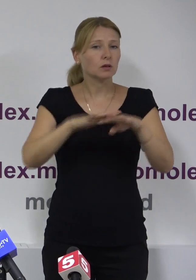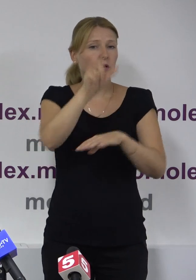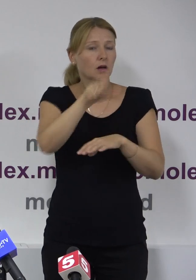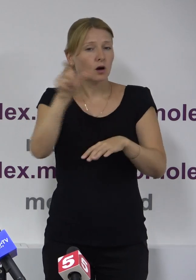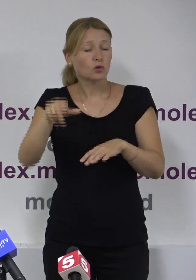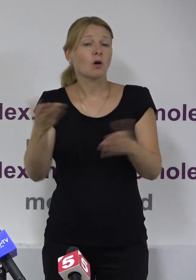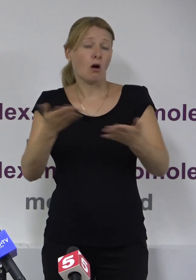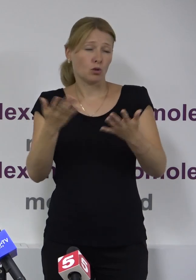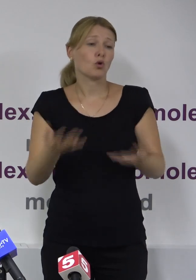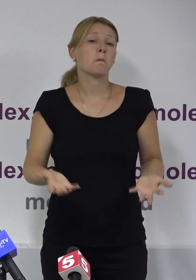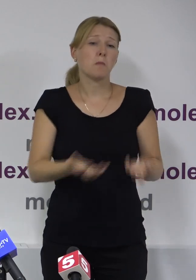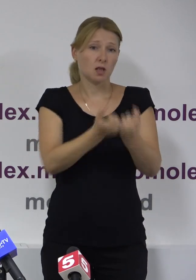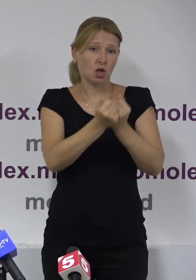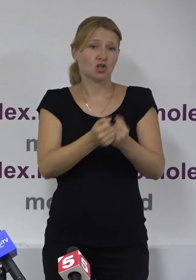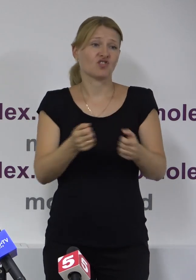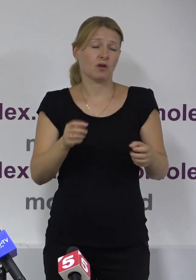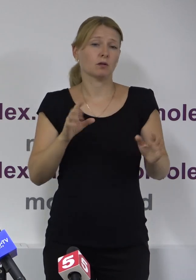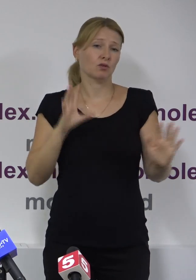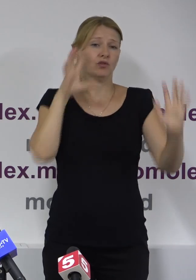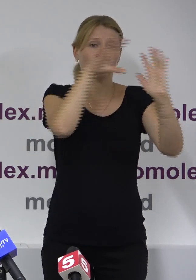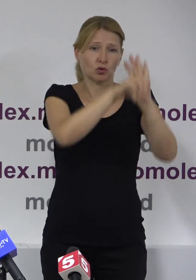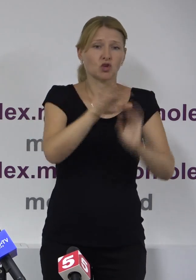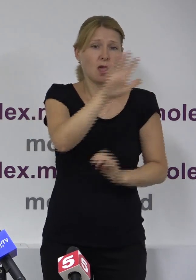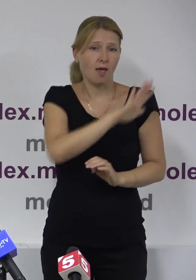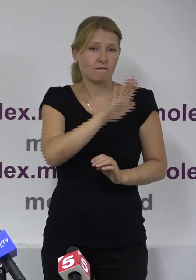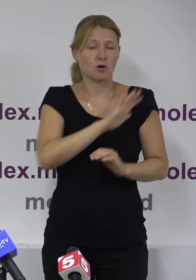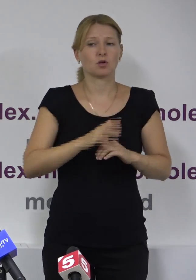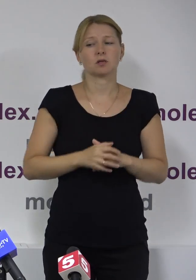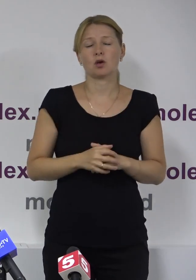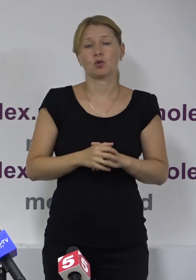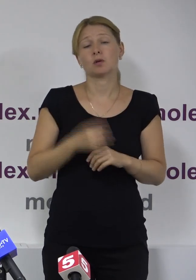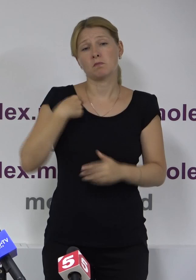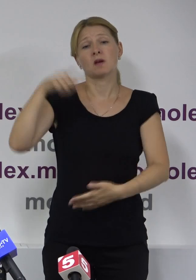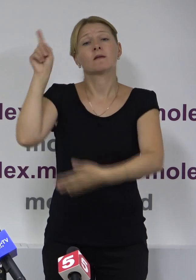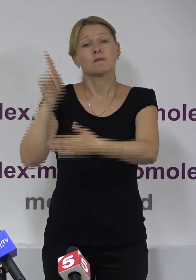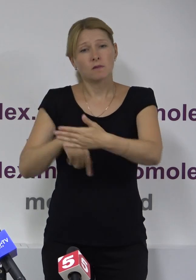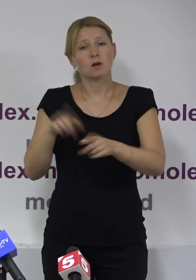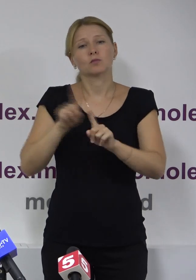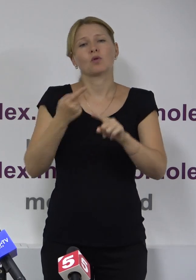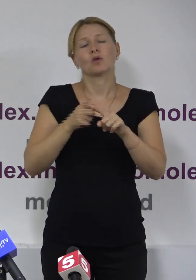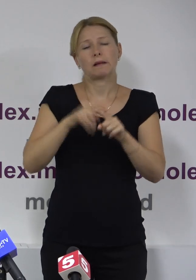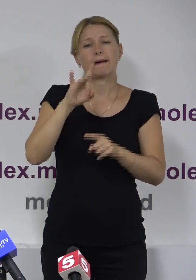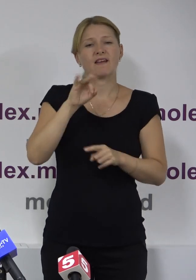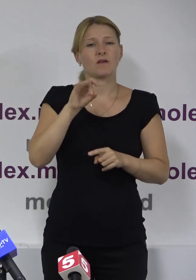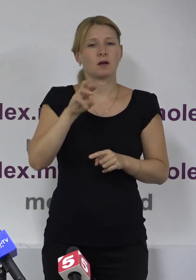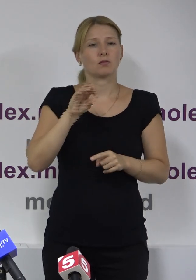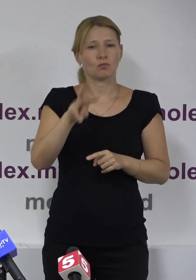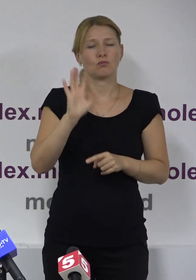susține integrarea europeană. Respectiv, credem că acest referendum va fi